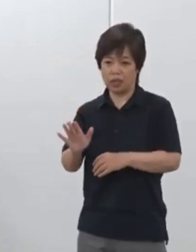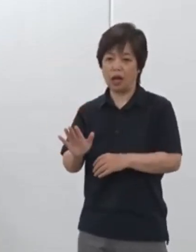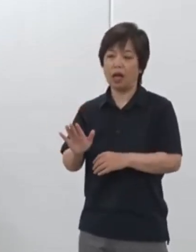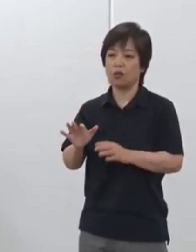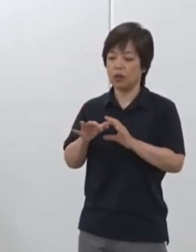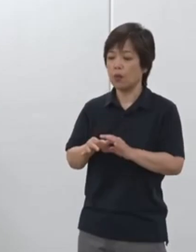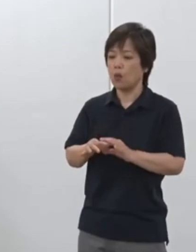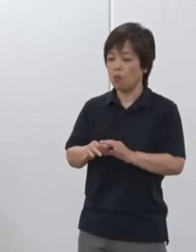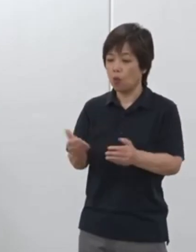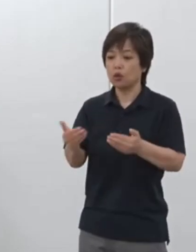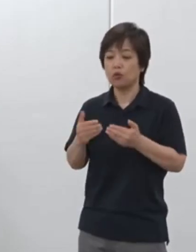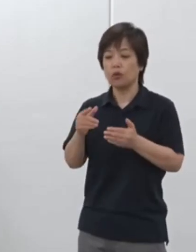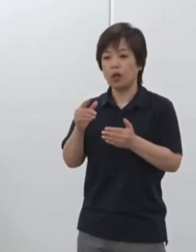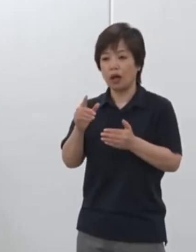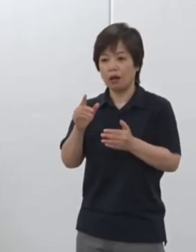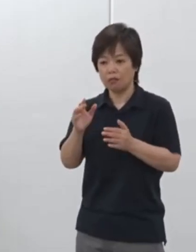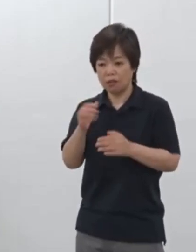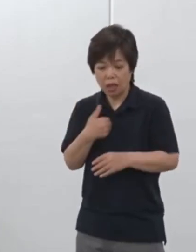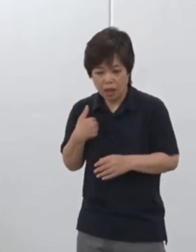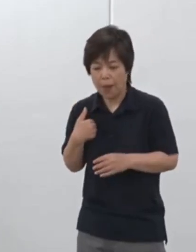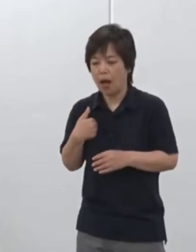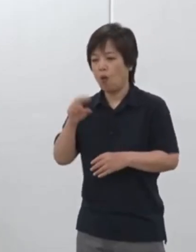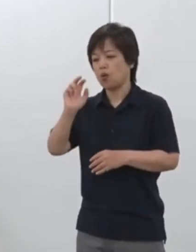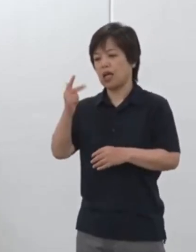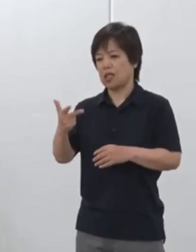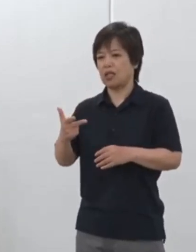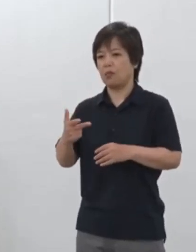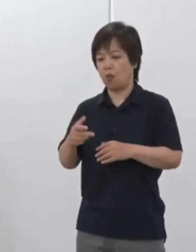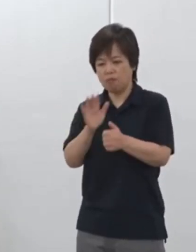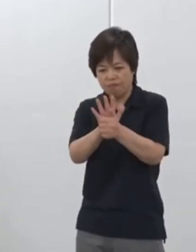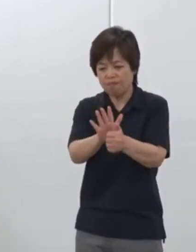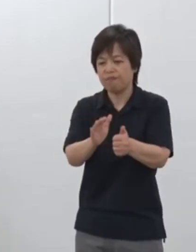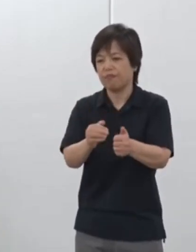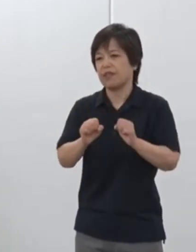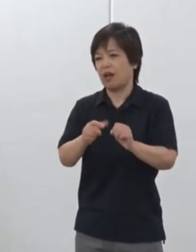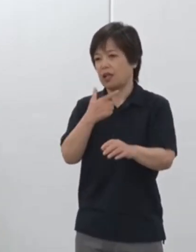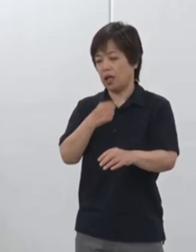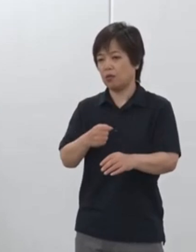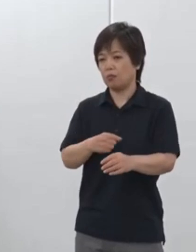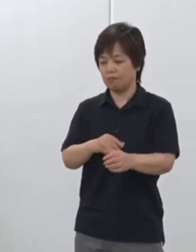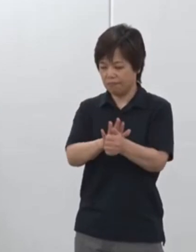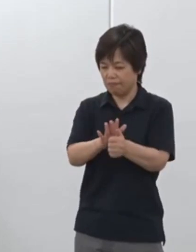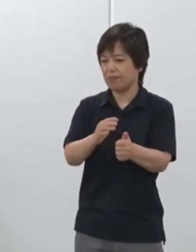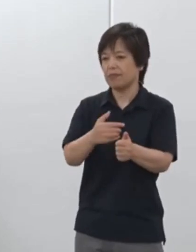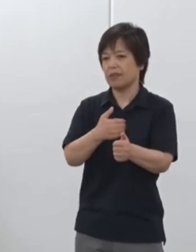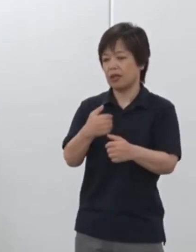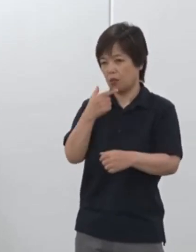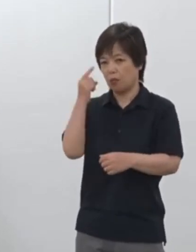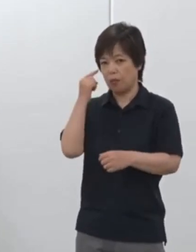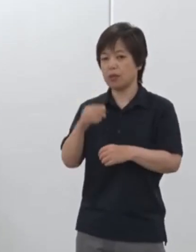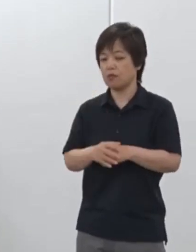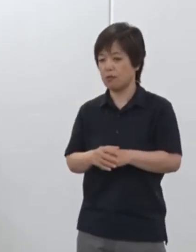ぜひ大阪でもそこはお助けできるところはぜひお力になりたいと思います。 経過